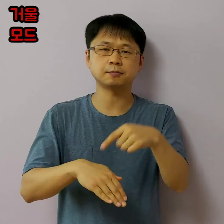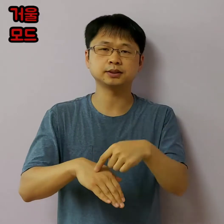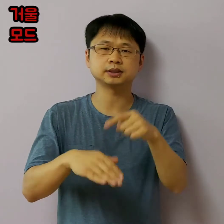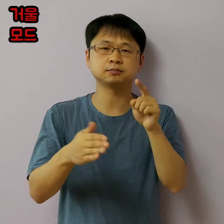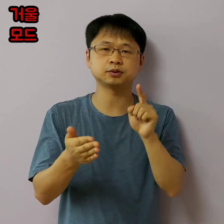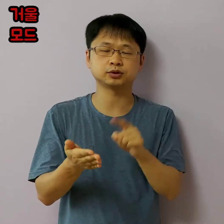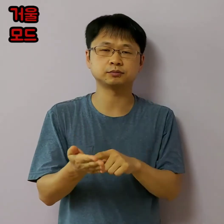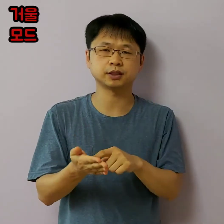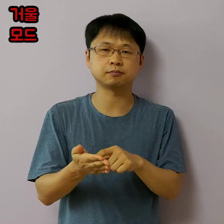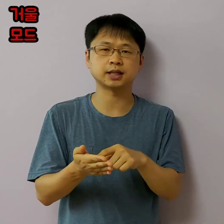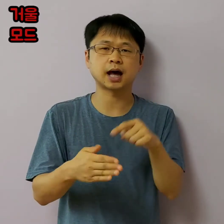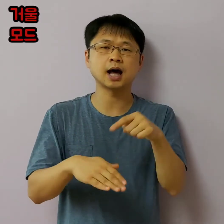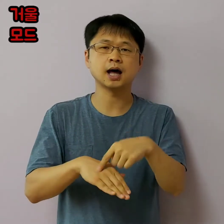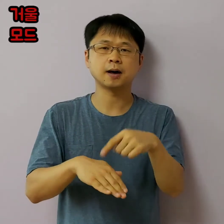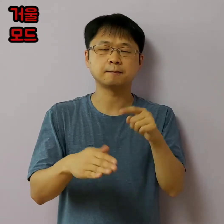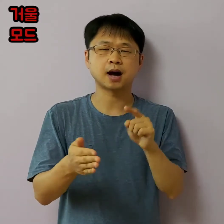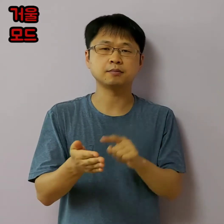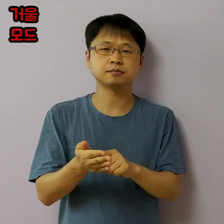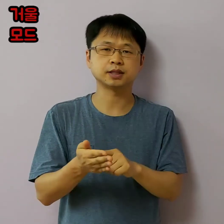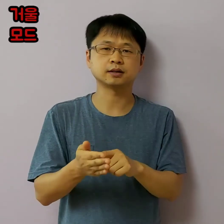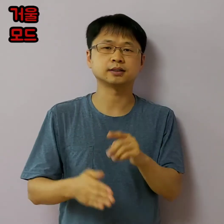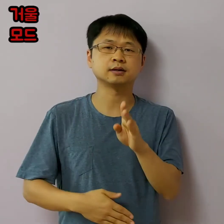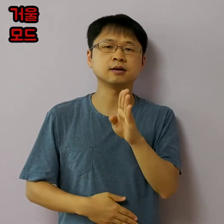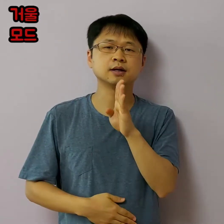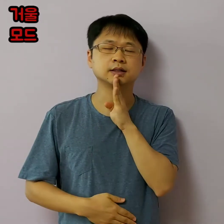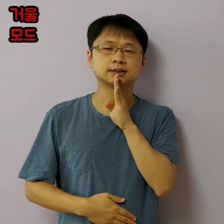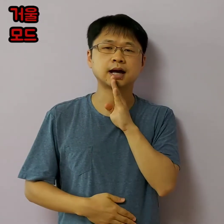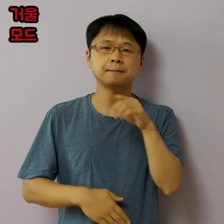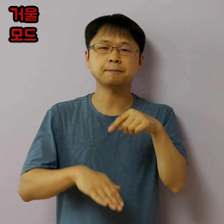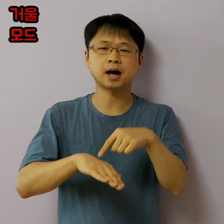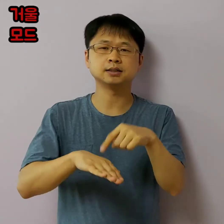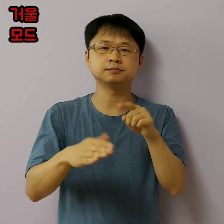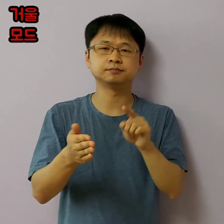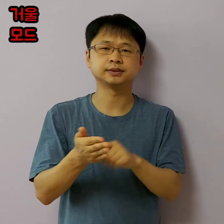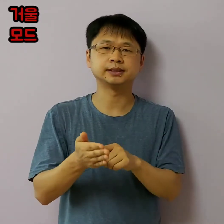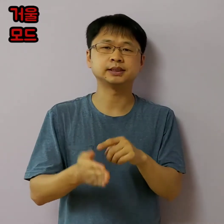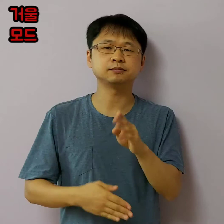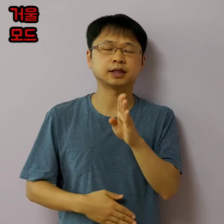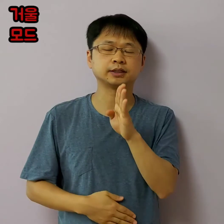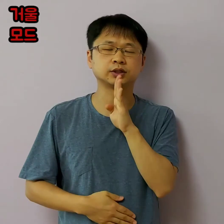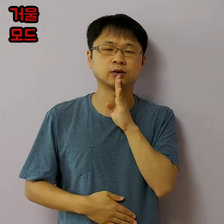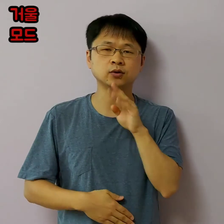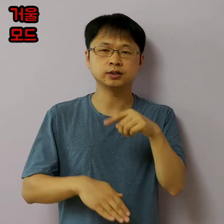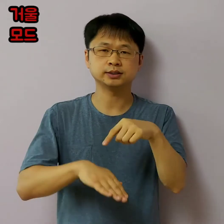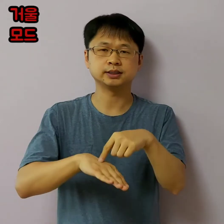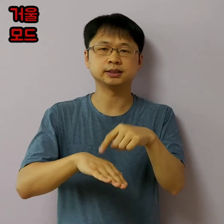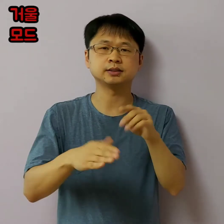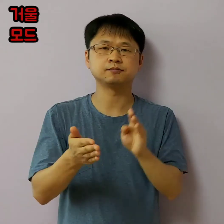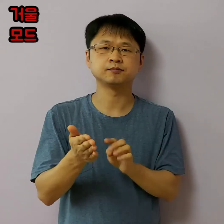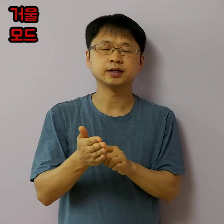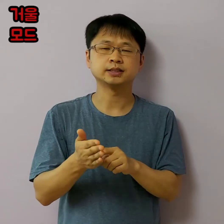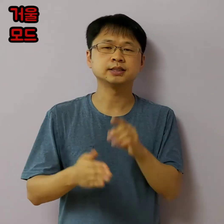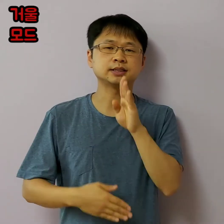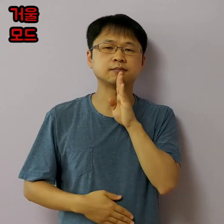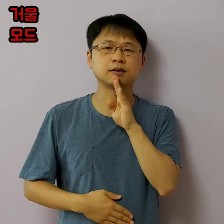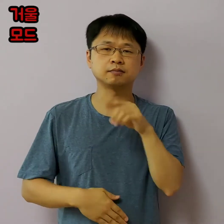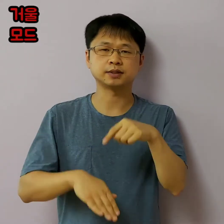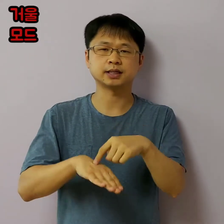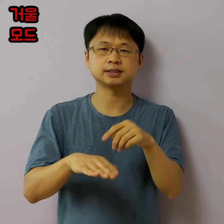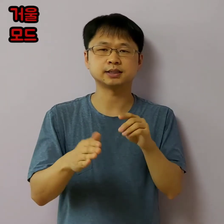번씩 짚어주시면 됩니다. 마음입니다. 그래서 참마음, 진심이 되겠죠. 진심, 진짜 마음입니다. 진짜